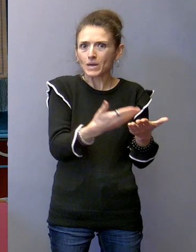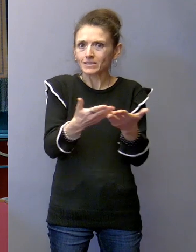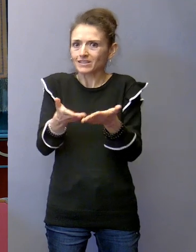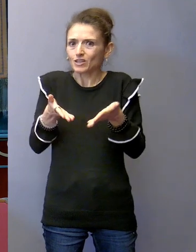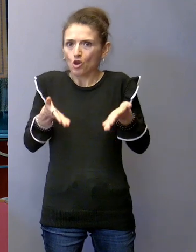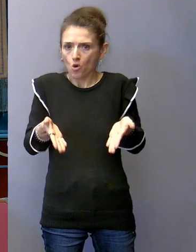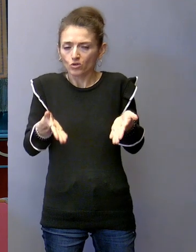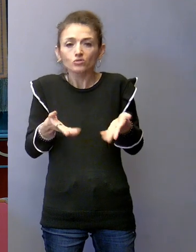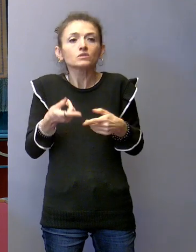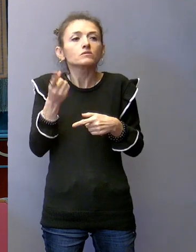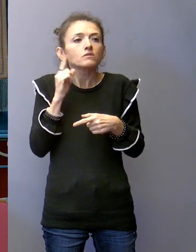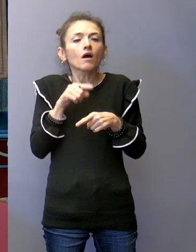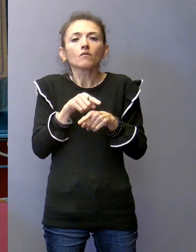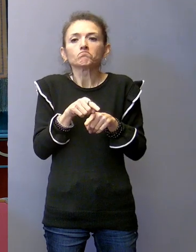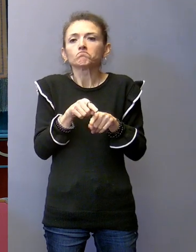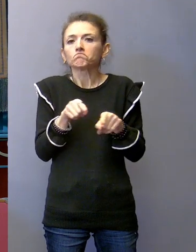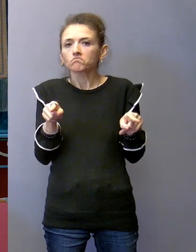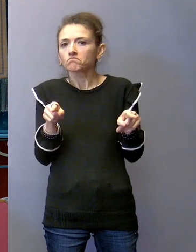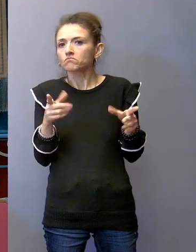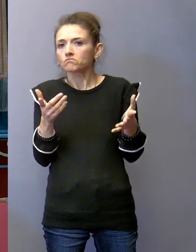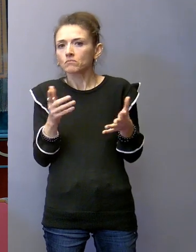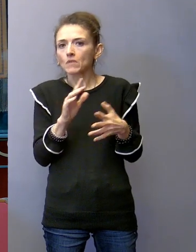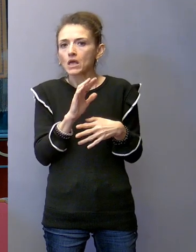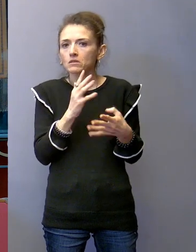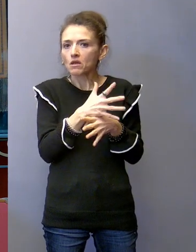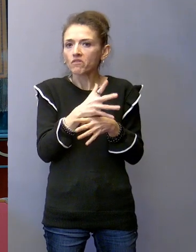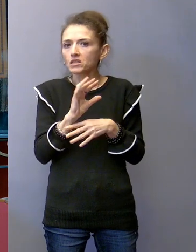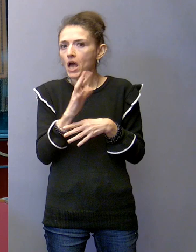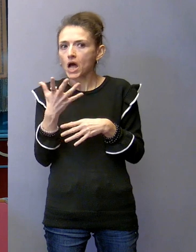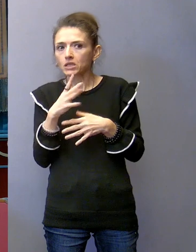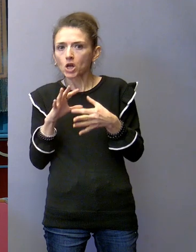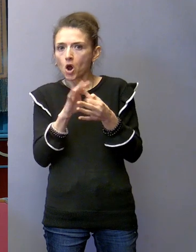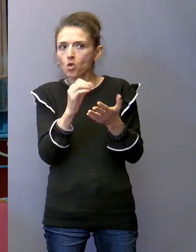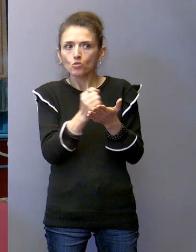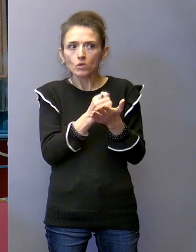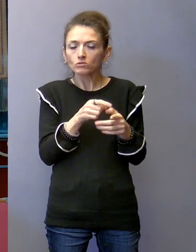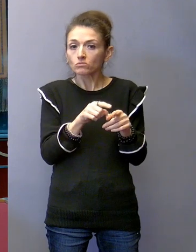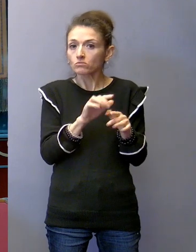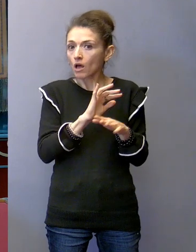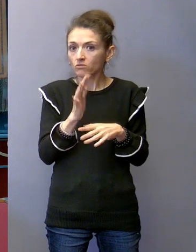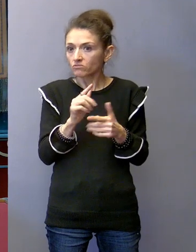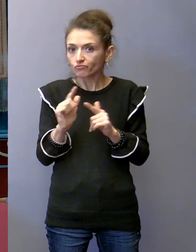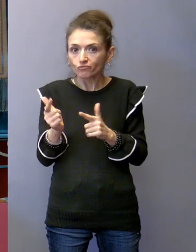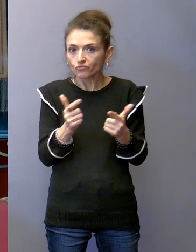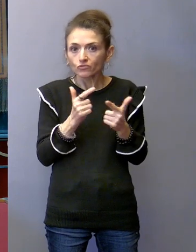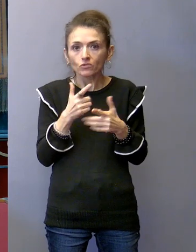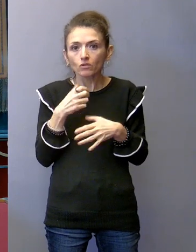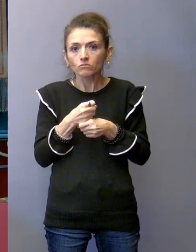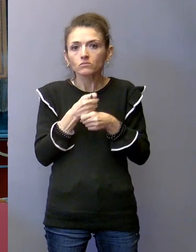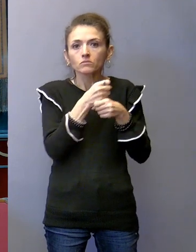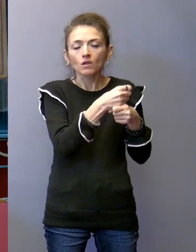se non ci sono Se non ci sono altri interventi sui documenti presentati adesso adesso cedo la parola